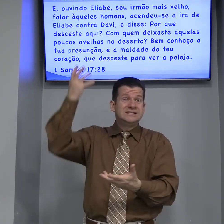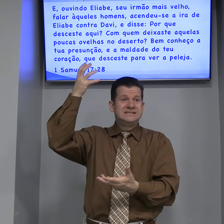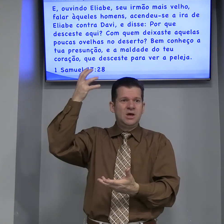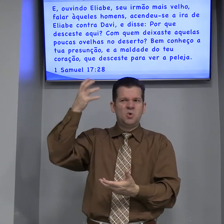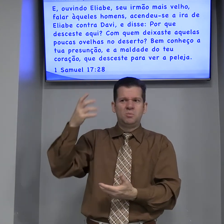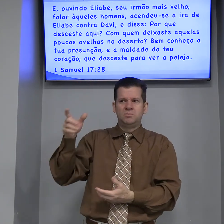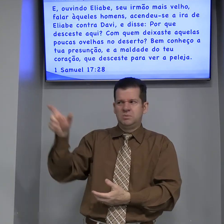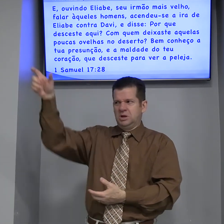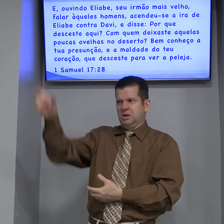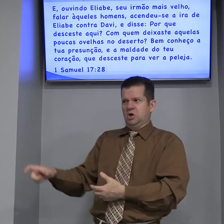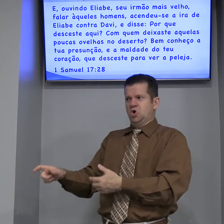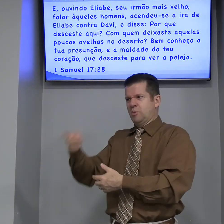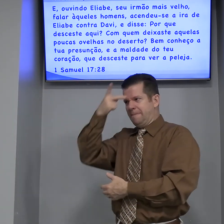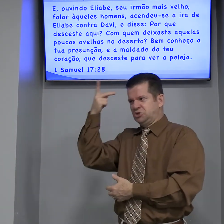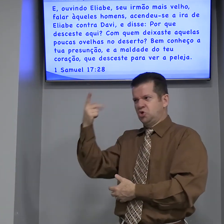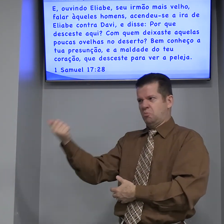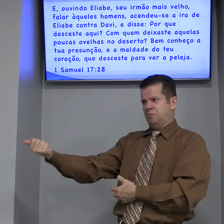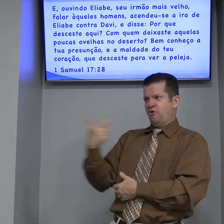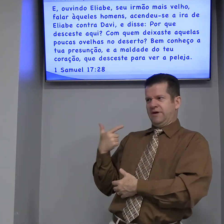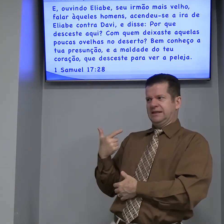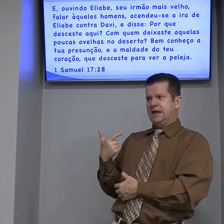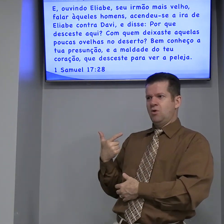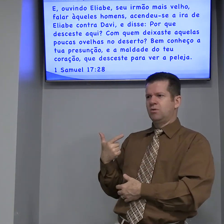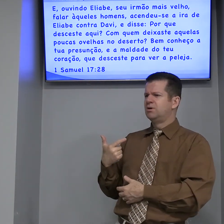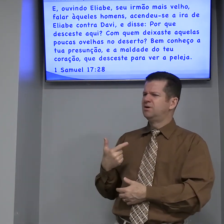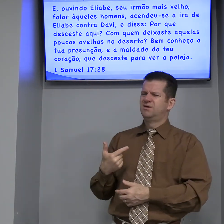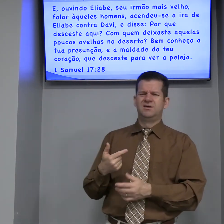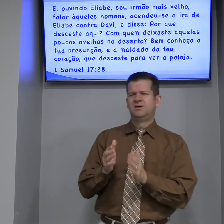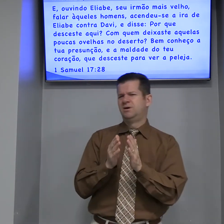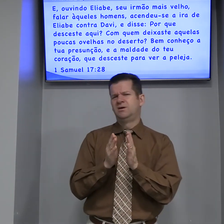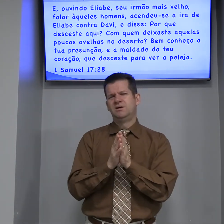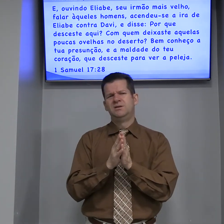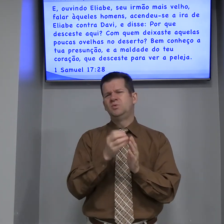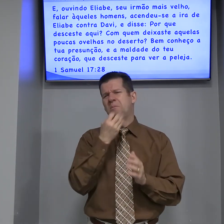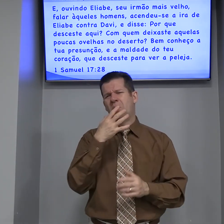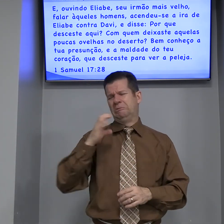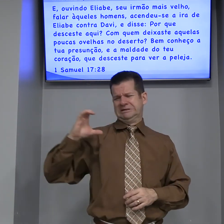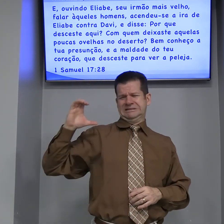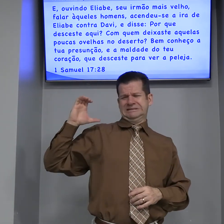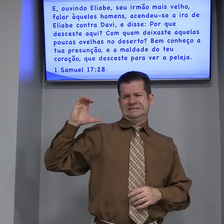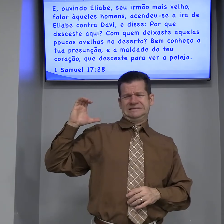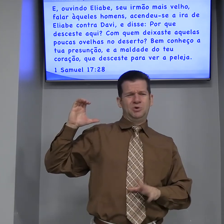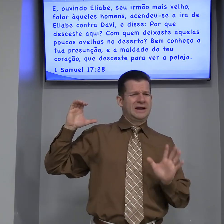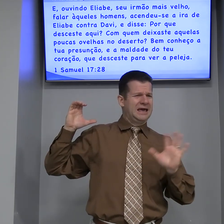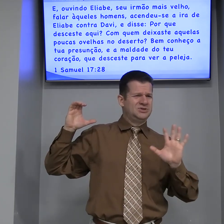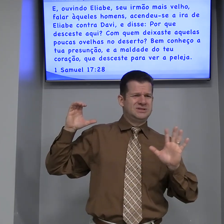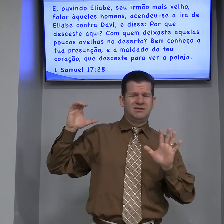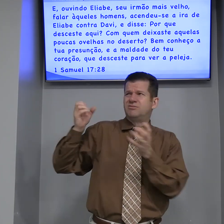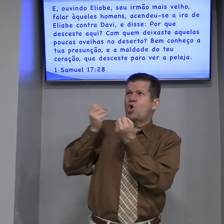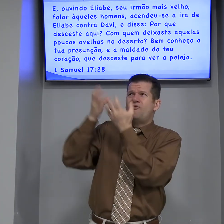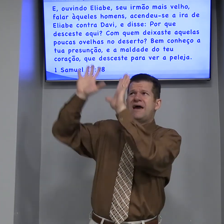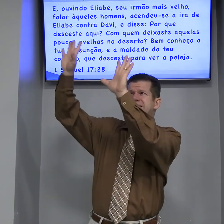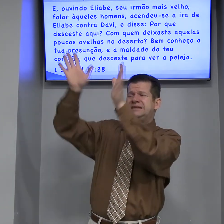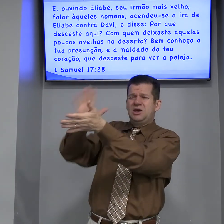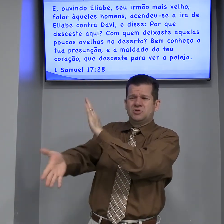aconteceu, uma pessoa ofendeu, não é bom. segurar isso, não. Confessa a Deus,